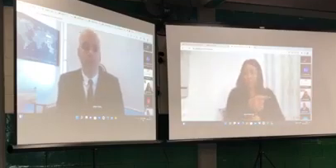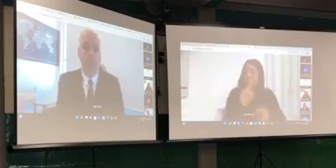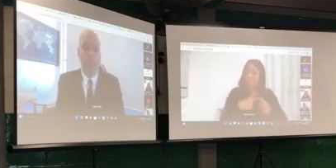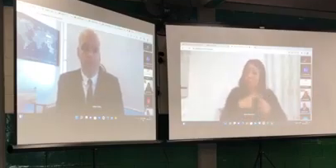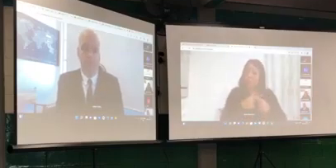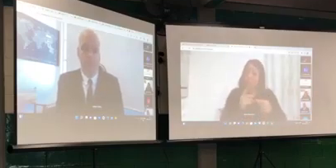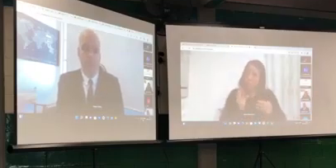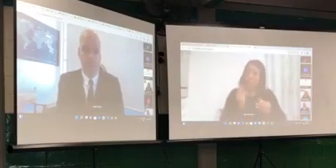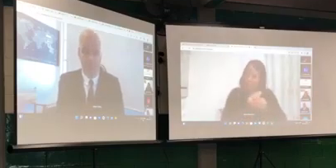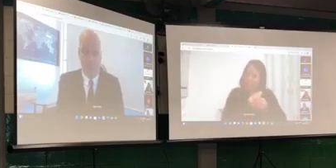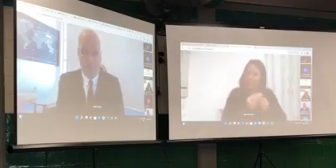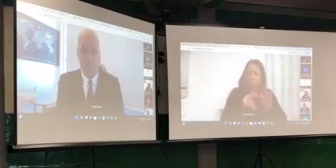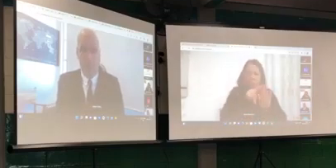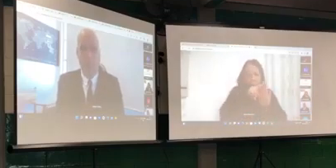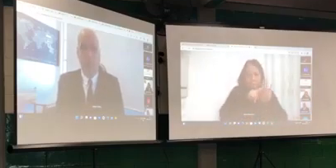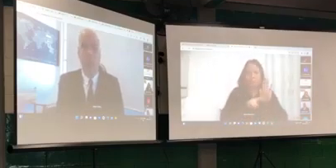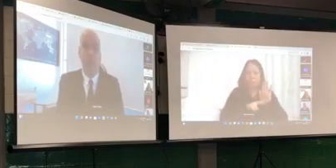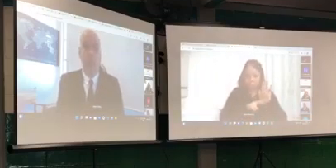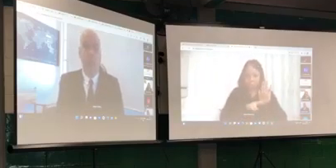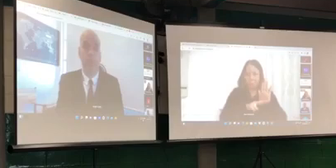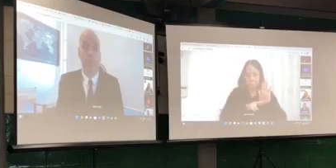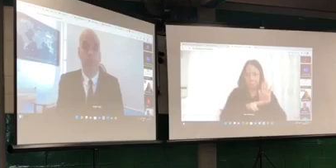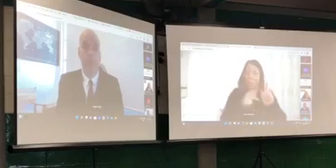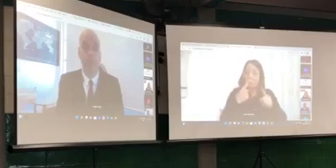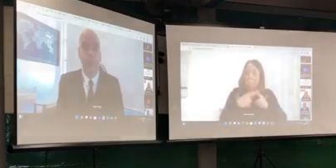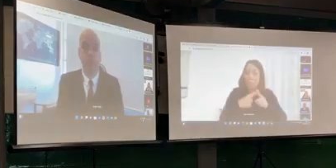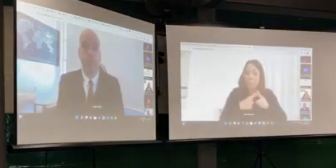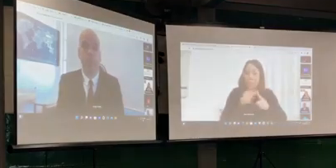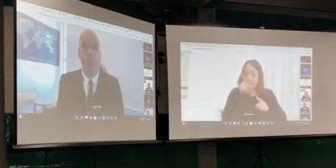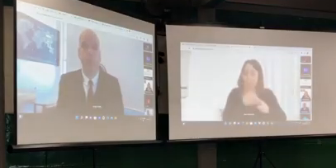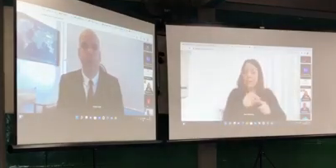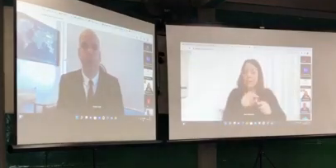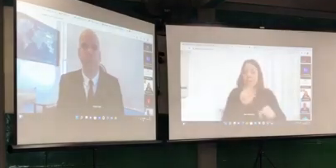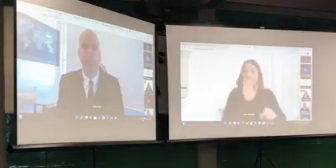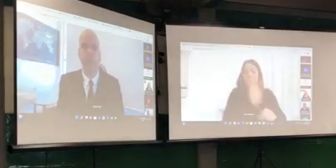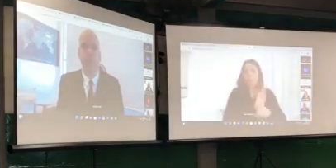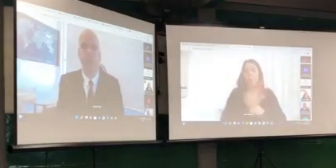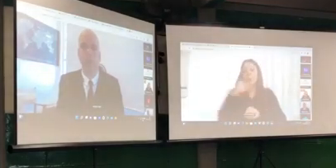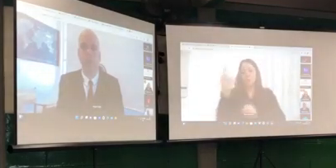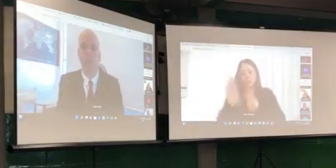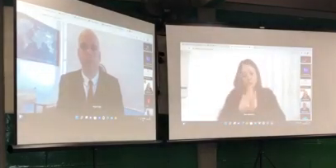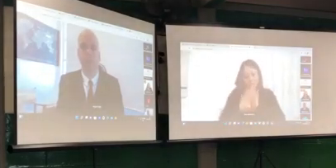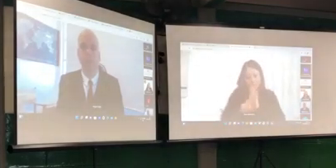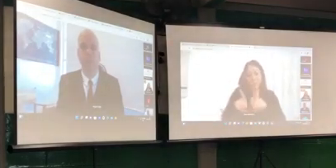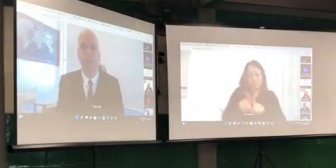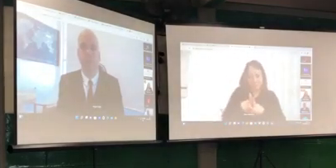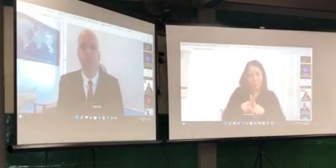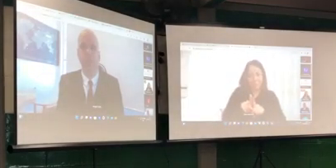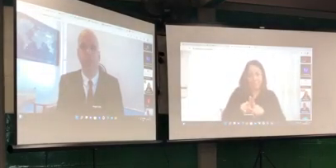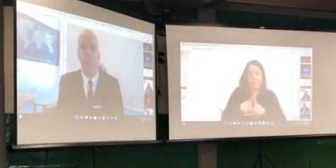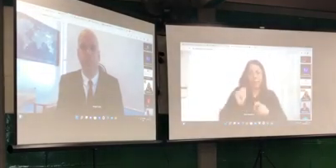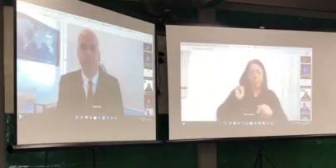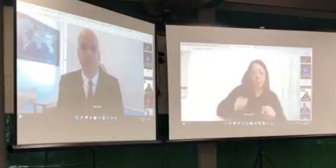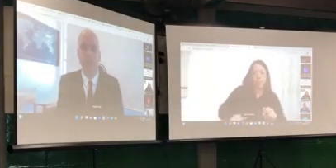enquadram nessa solução. Até porque o cadastro único serve para outros benefícios, né? Bolsa Família, Auxílio